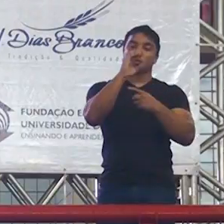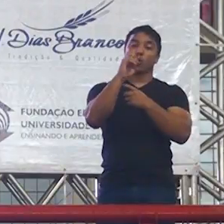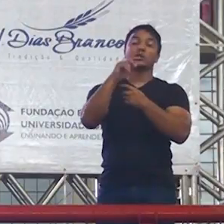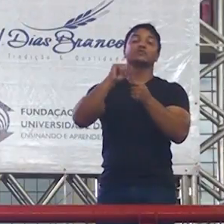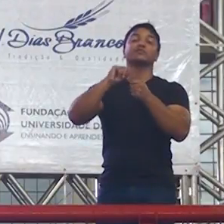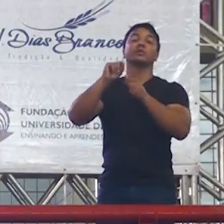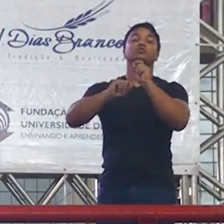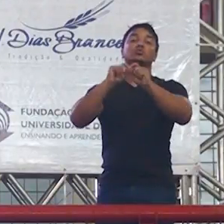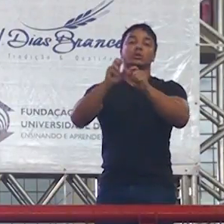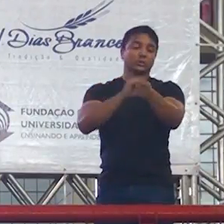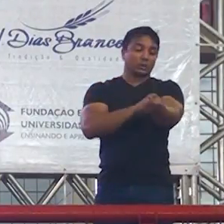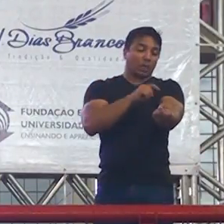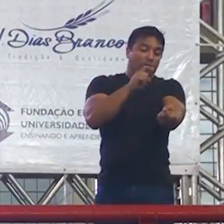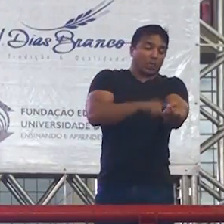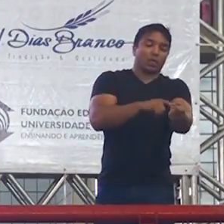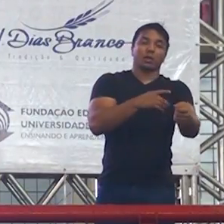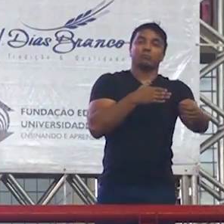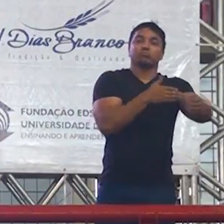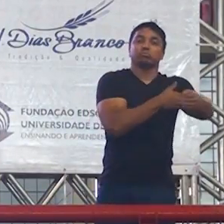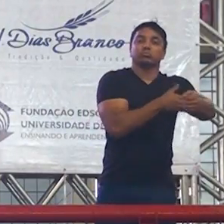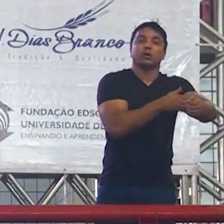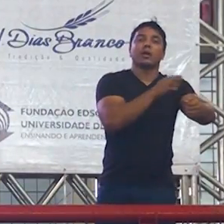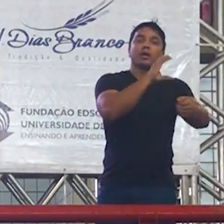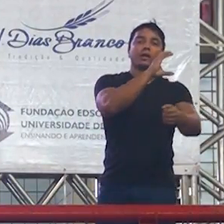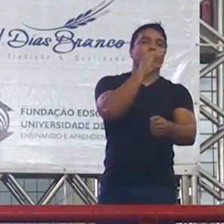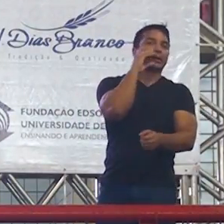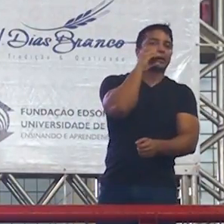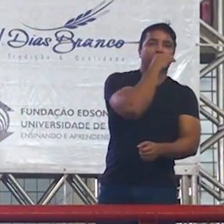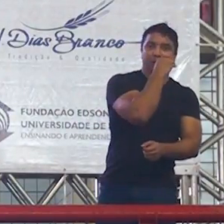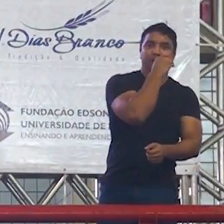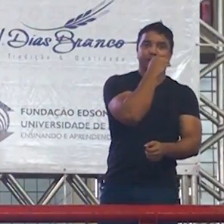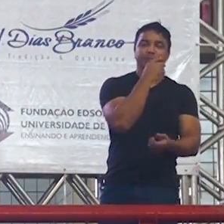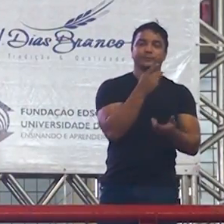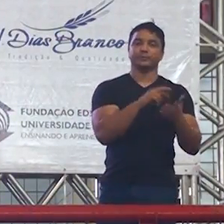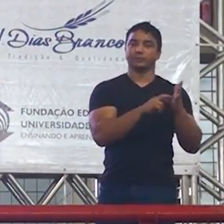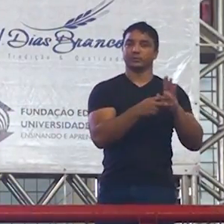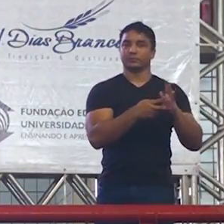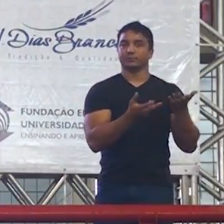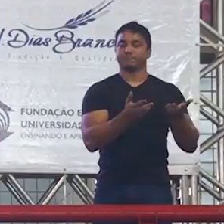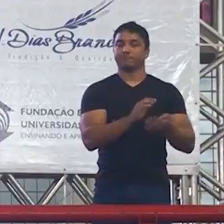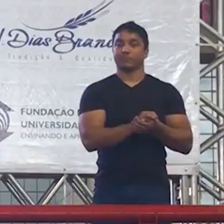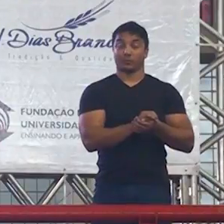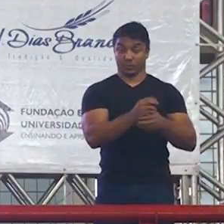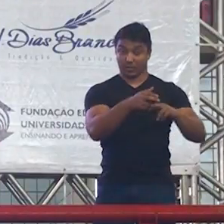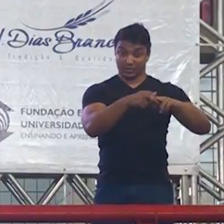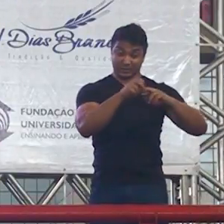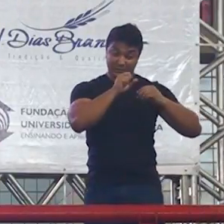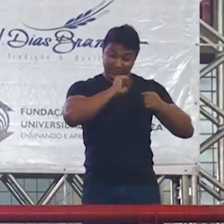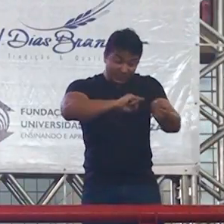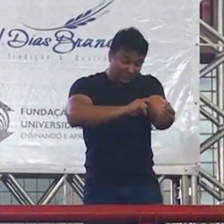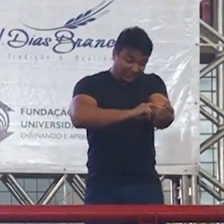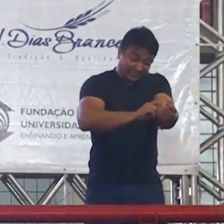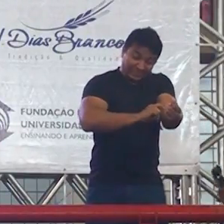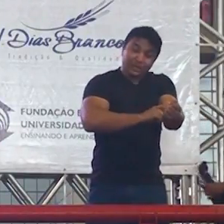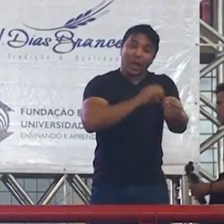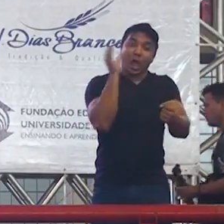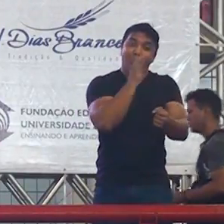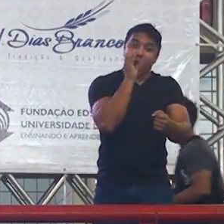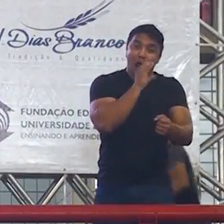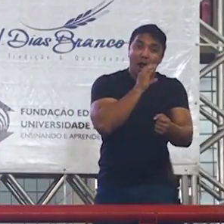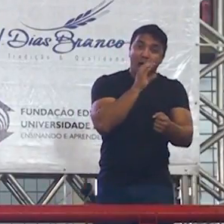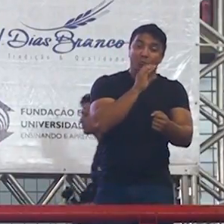elétrica faz quando encontra uma resistência? Gera calor. Então vamos lá. Quanto mais eu esfrego esse